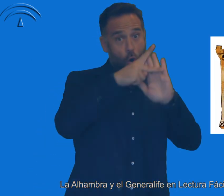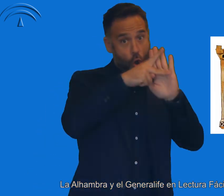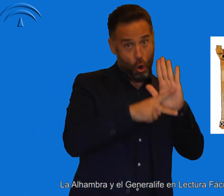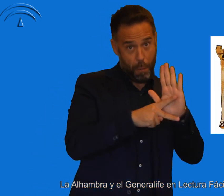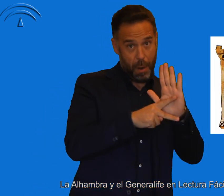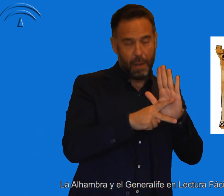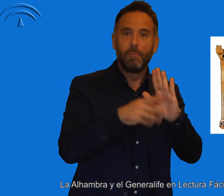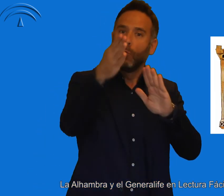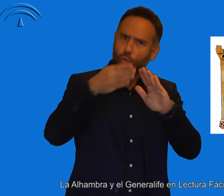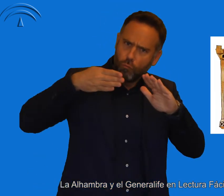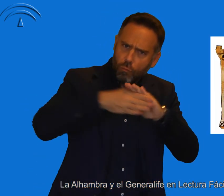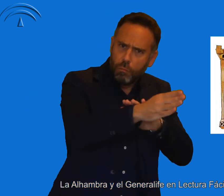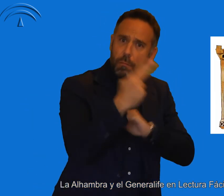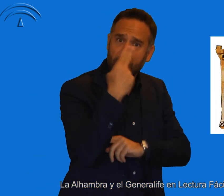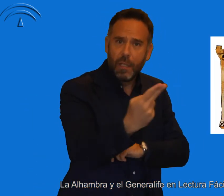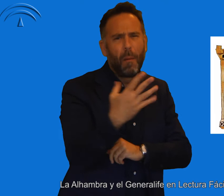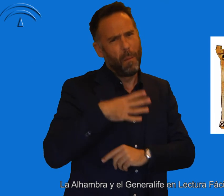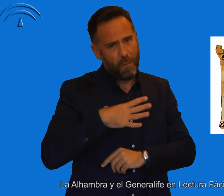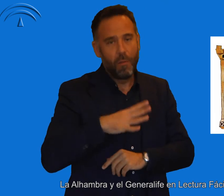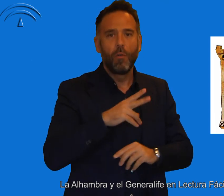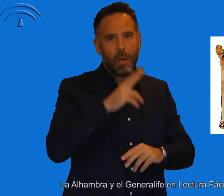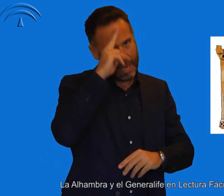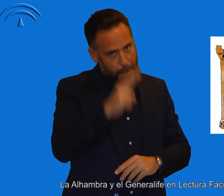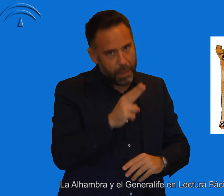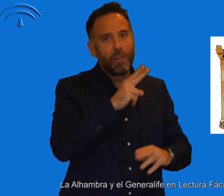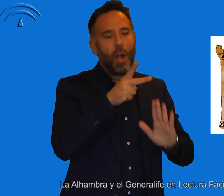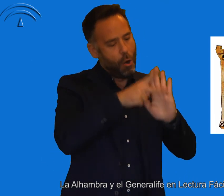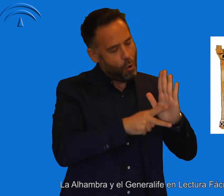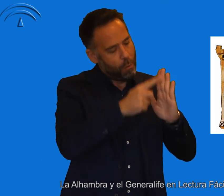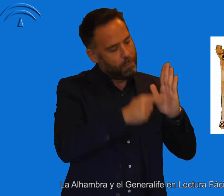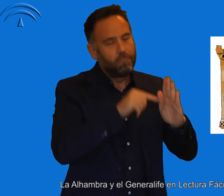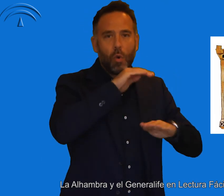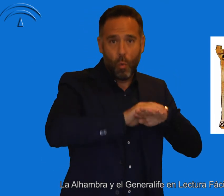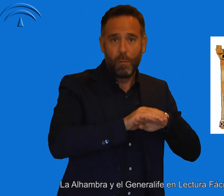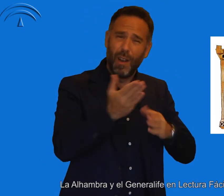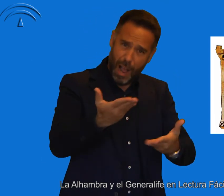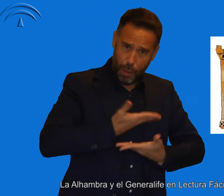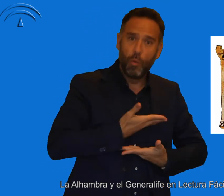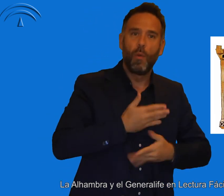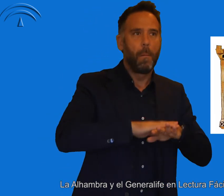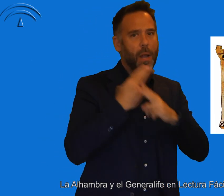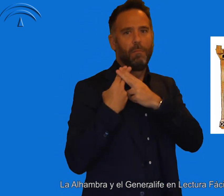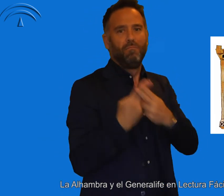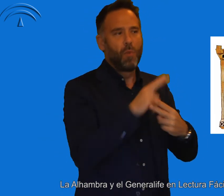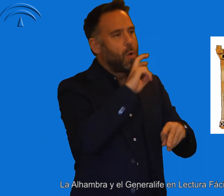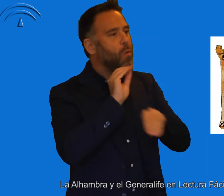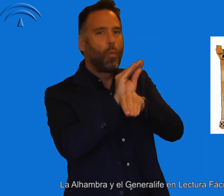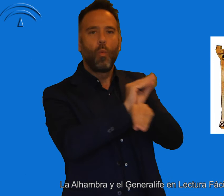Normas. Durante la visita, por favor, respeta estas normas. Ayúdanos a proteger nuestro patrimonio. Está